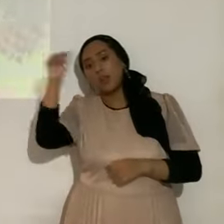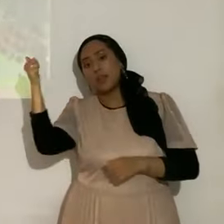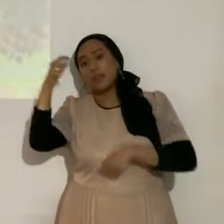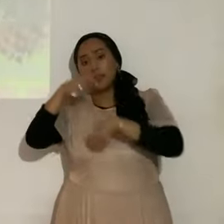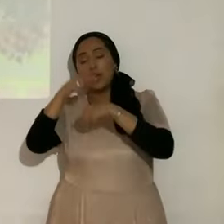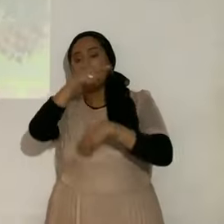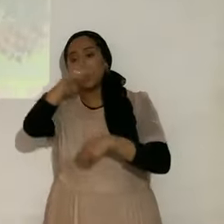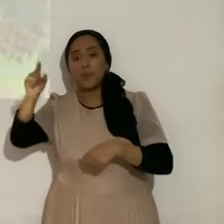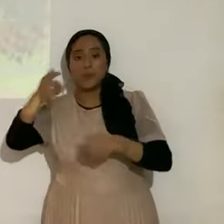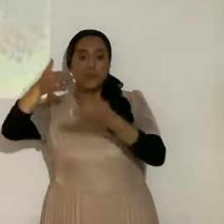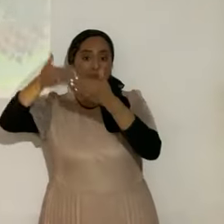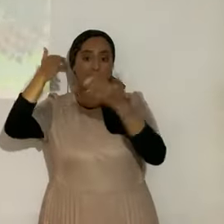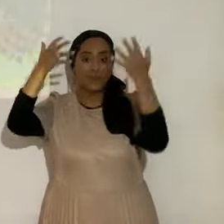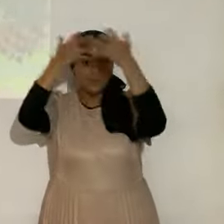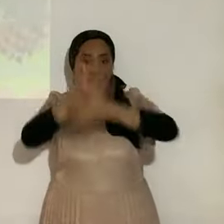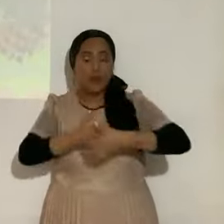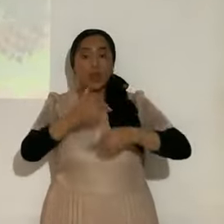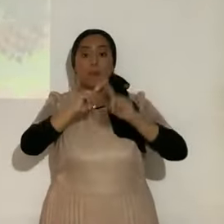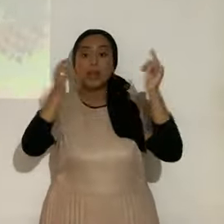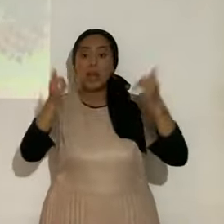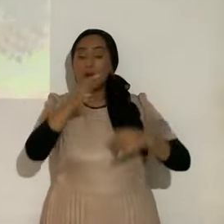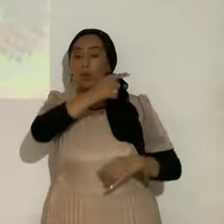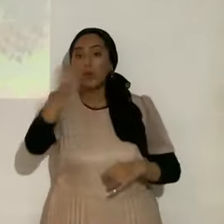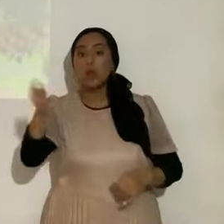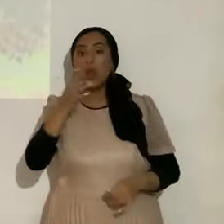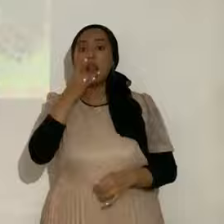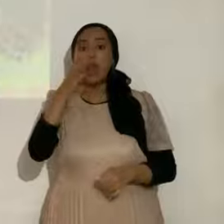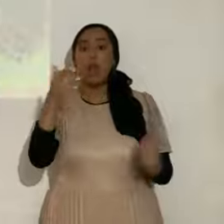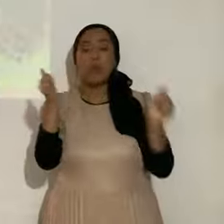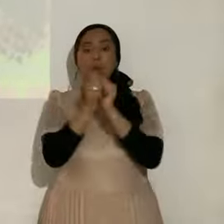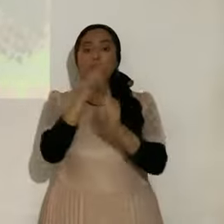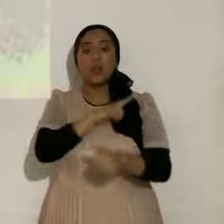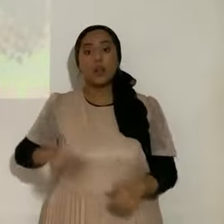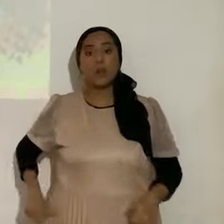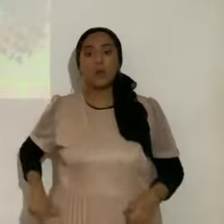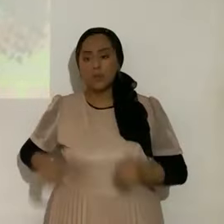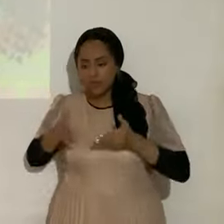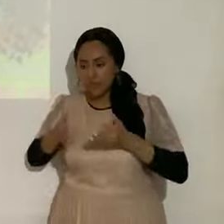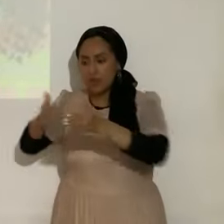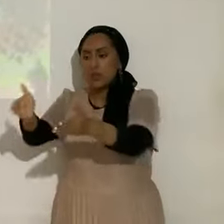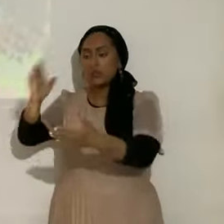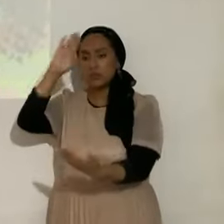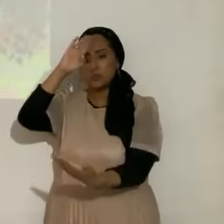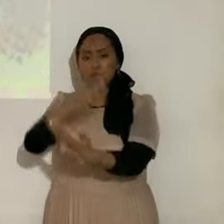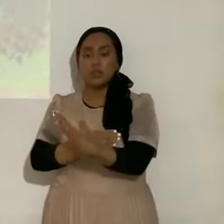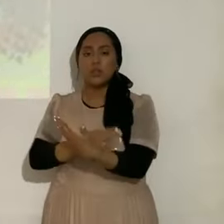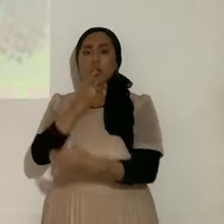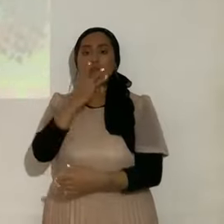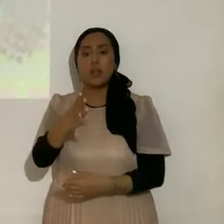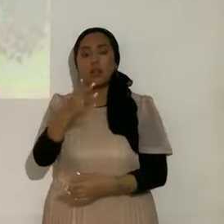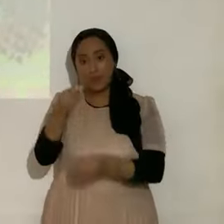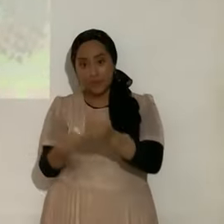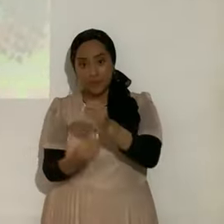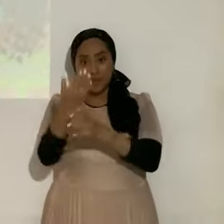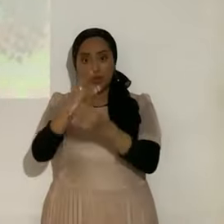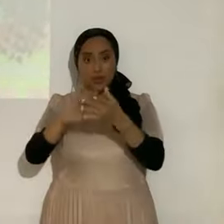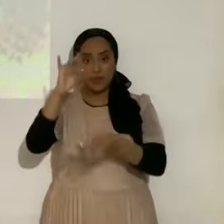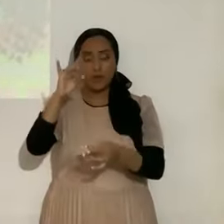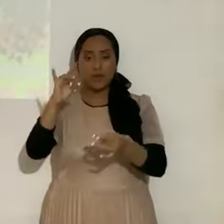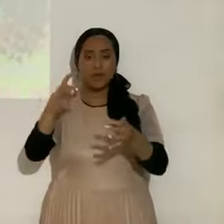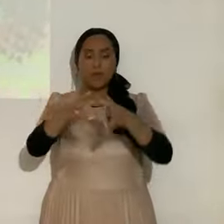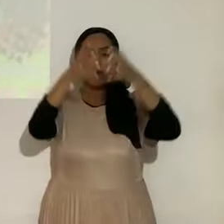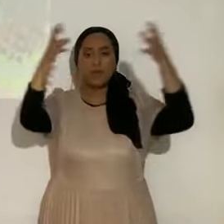erais tinieblas, mas ahora sois luz en el Adón. Andad como hijos de luz. Porque el fruto del Ruaj HaKodesh es toda